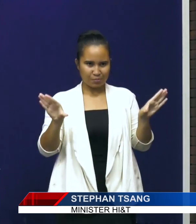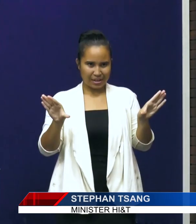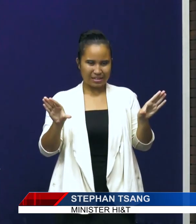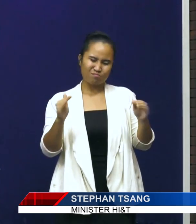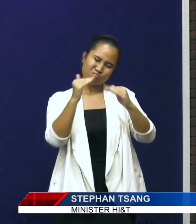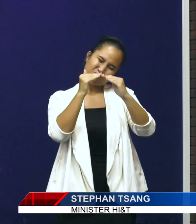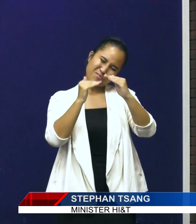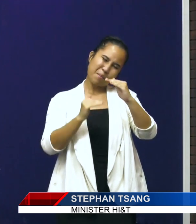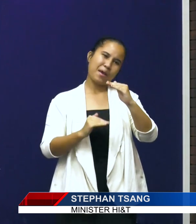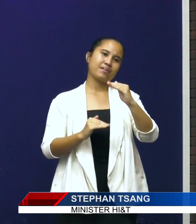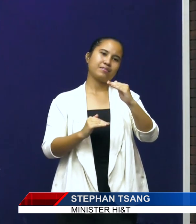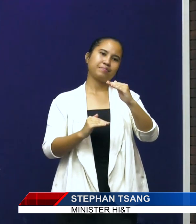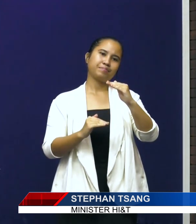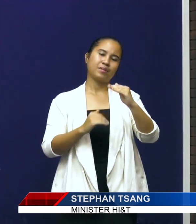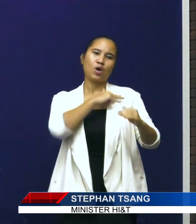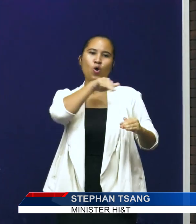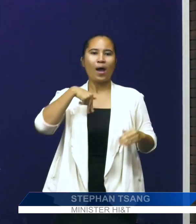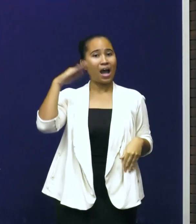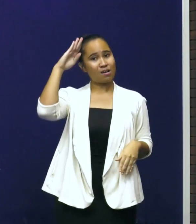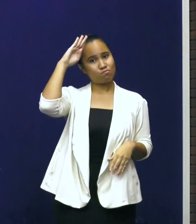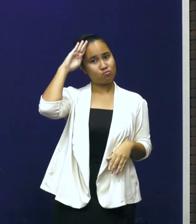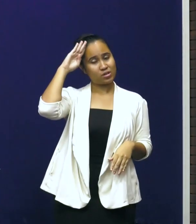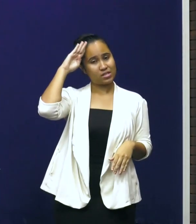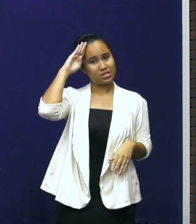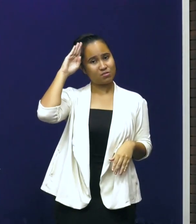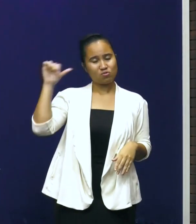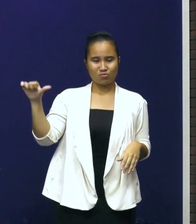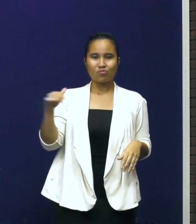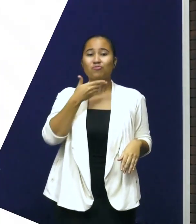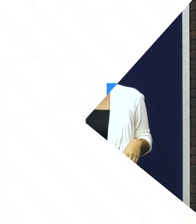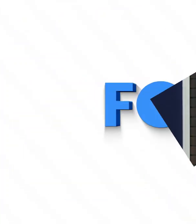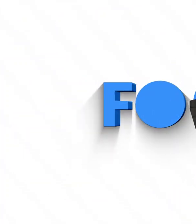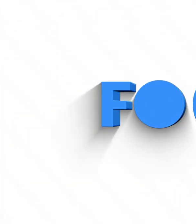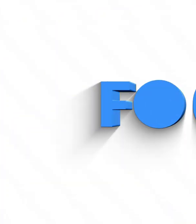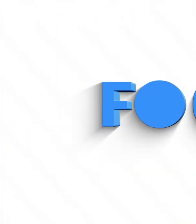beperken. En we gaan de politie ook erbij moeten betrekken voor assistentie.